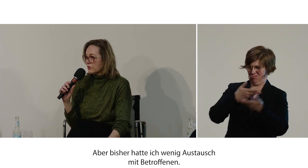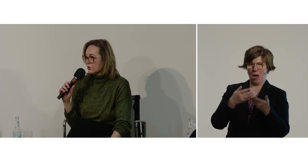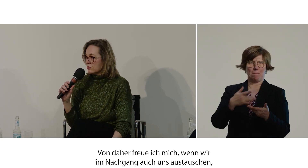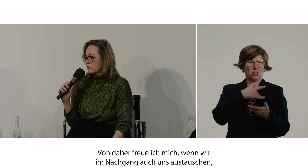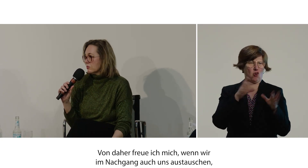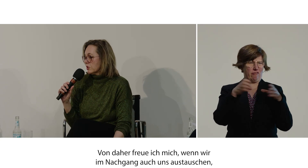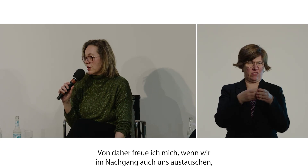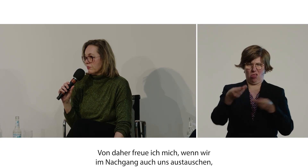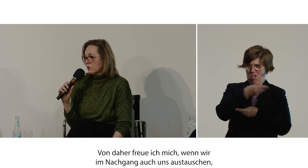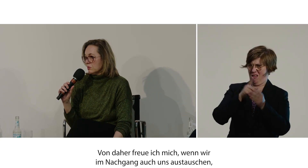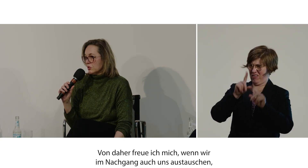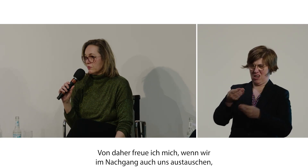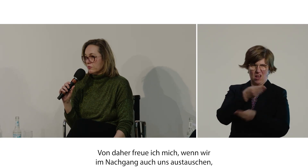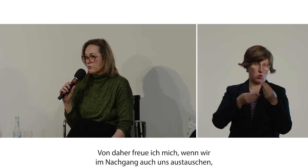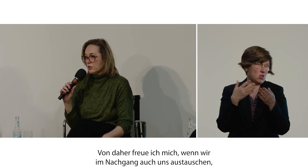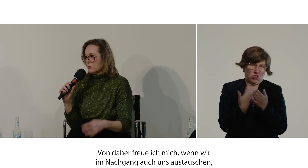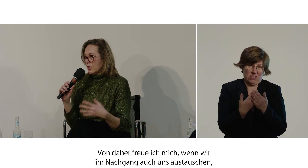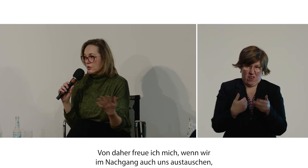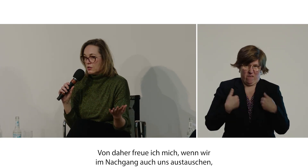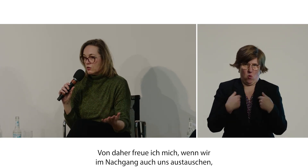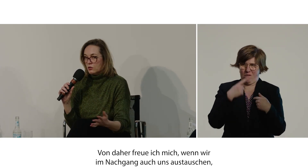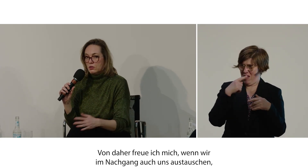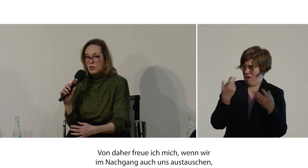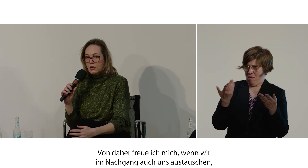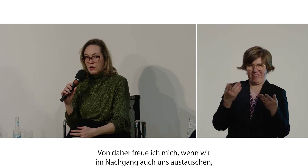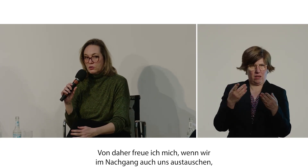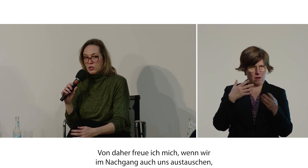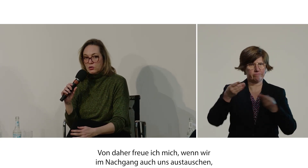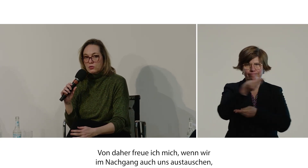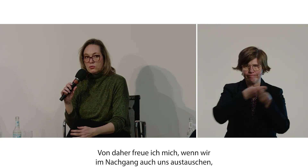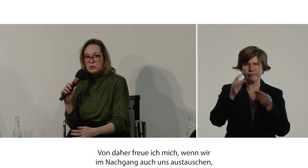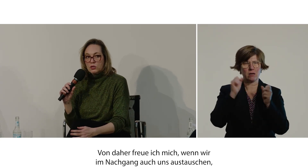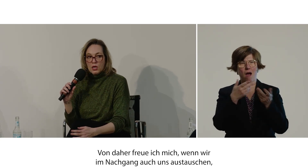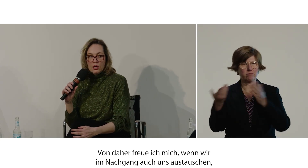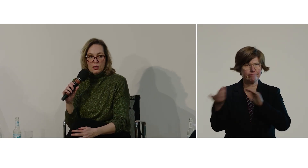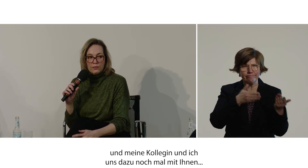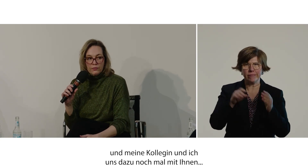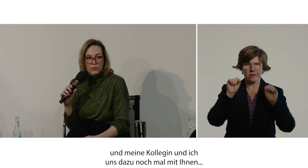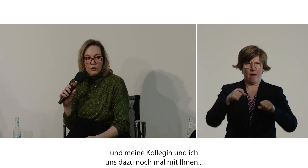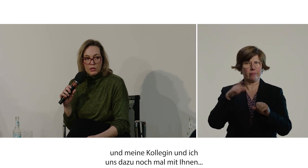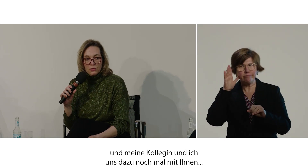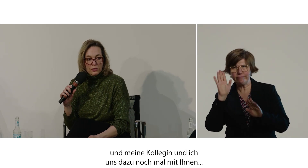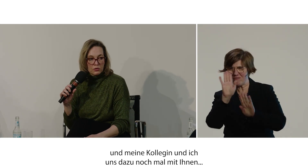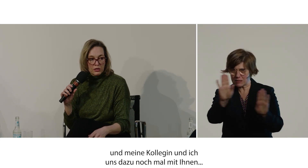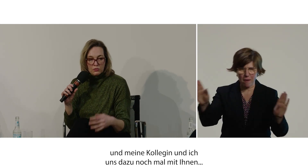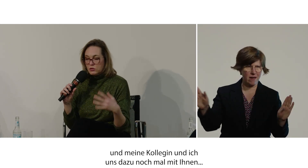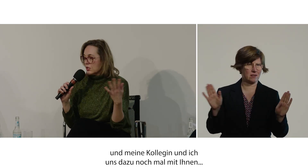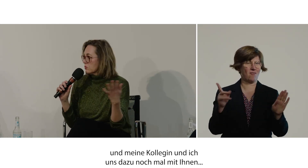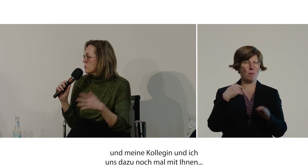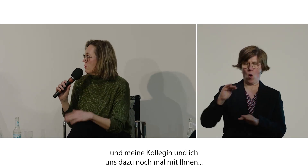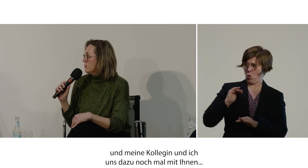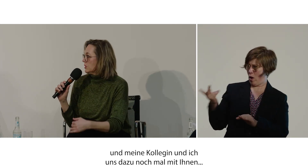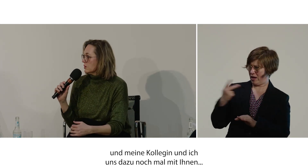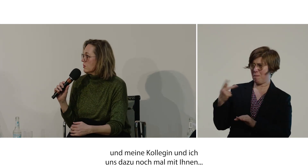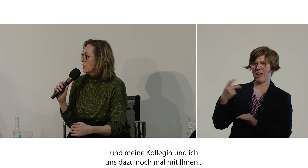Betroffenen und von daher freue ich mich, wenn wir vielleicht im Nachgang auch noch austauschen und meine Kolleginnen und ich uns